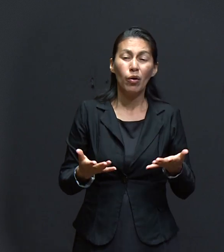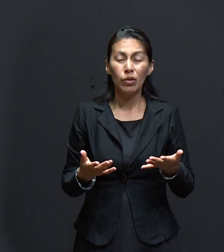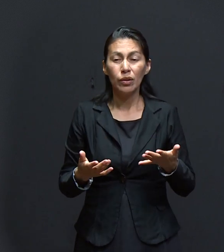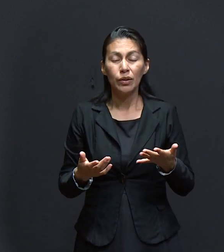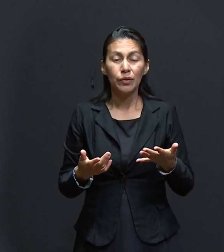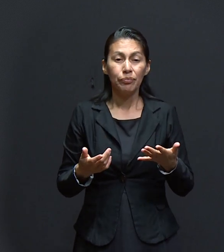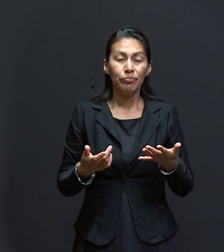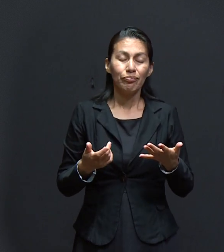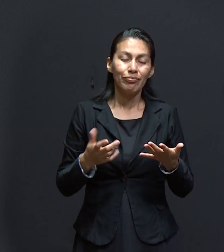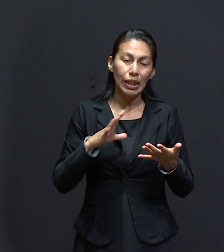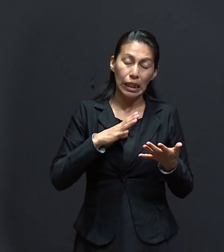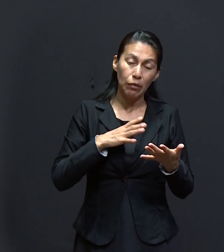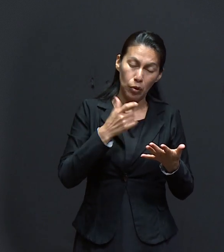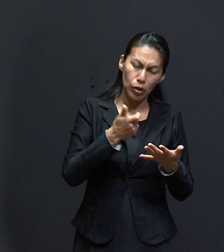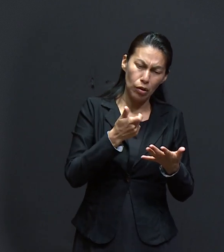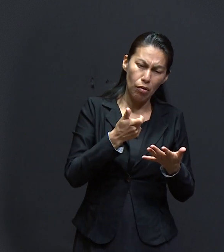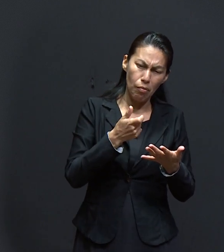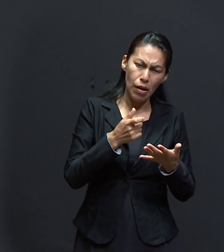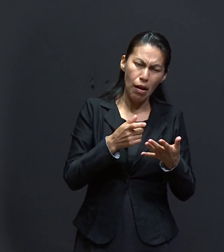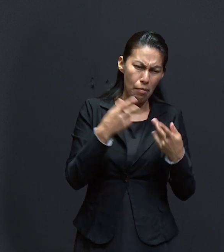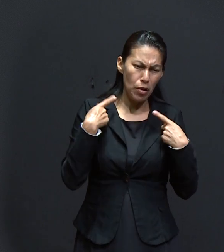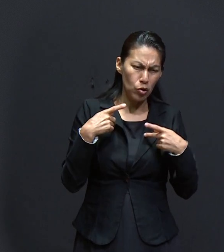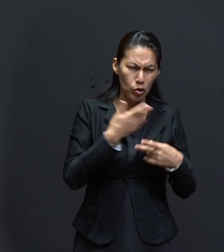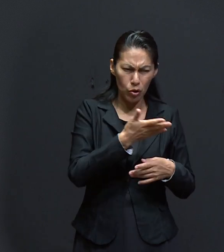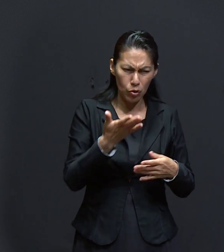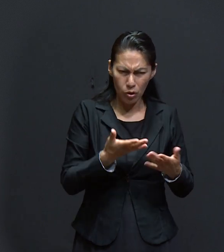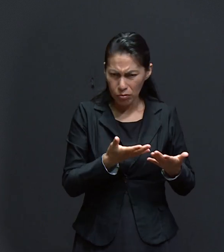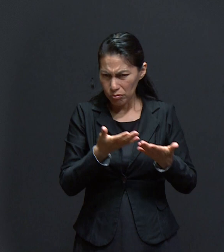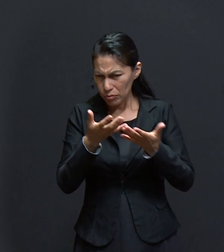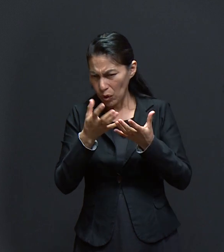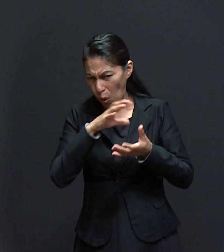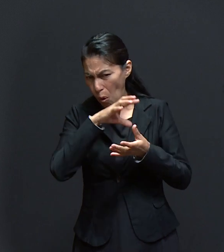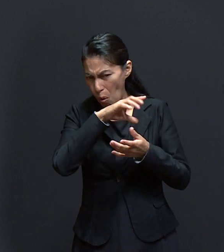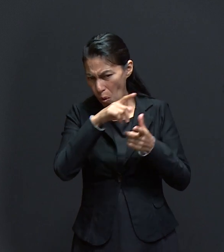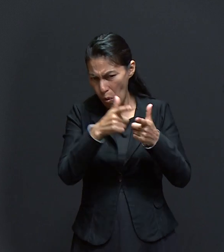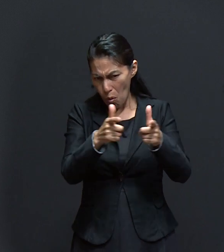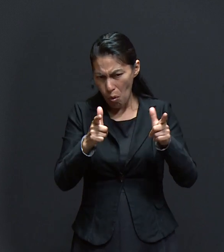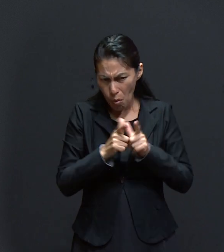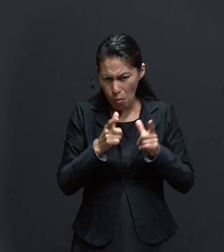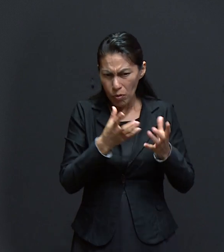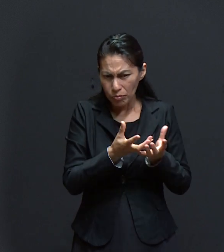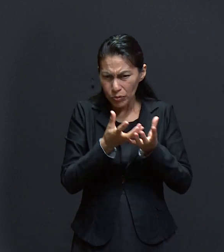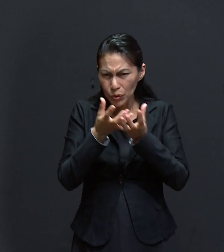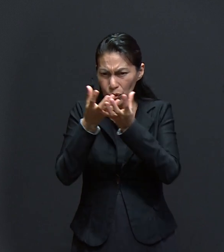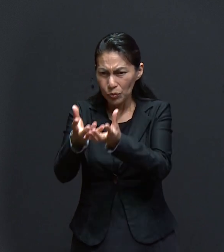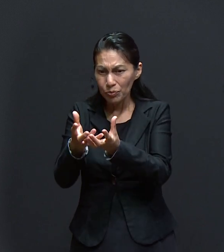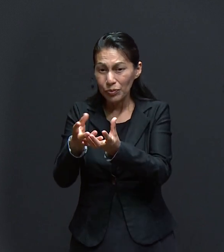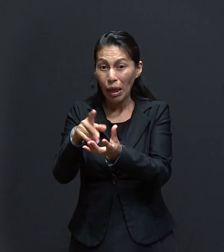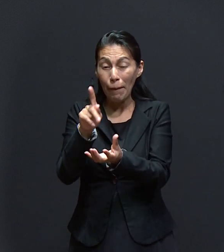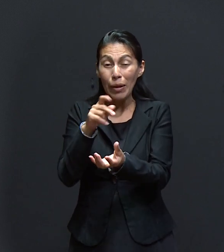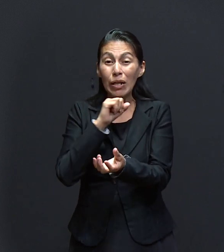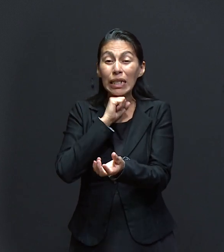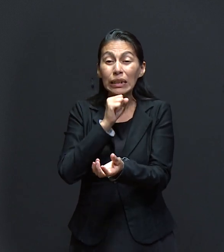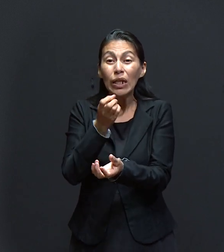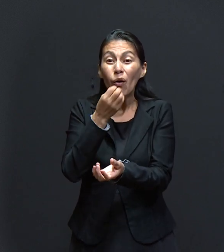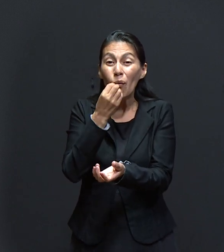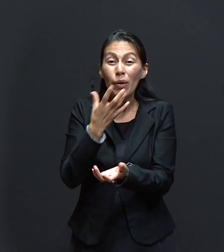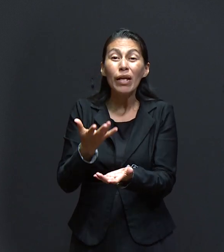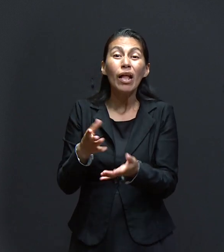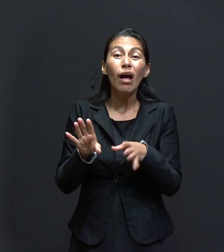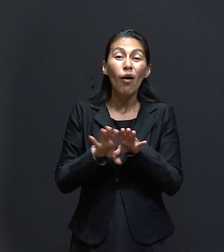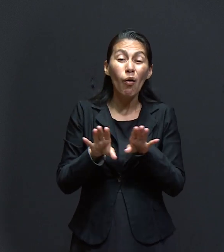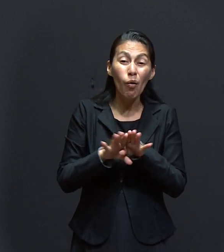bien tenemos este presupuesto para sacar el grupo porque sabes que puede pasar si sacas un grupo y